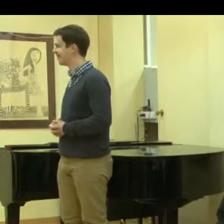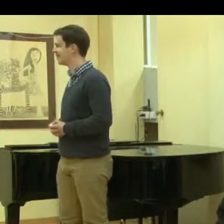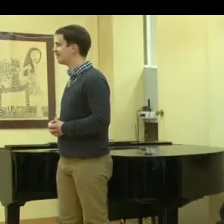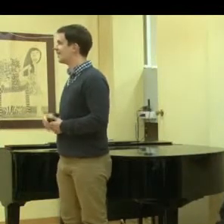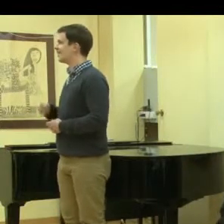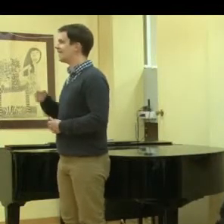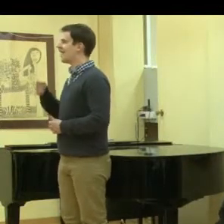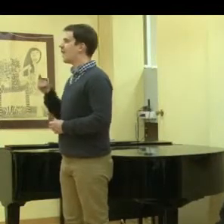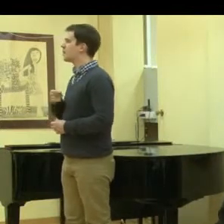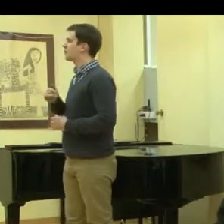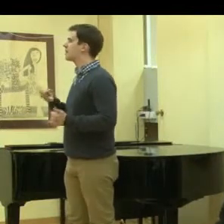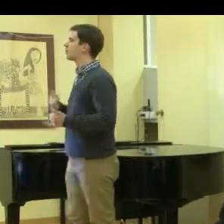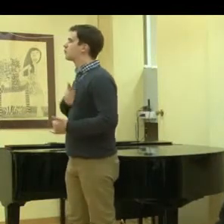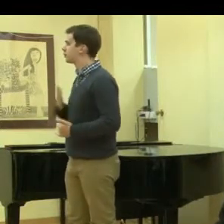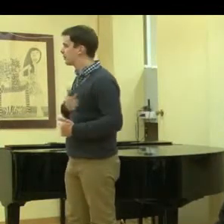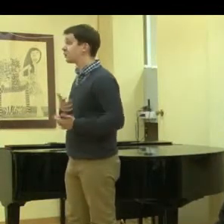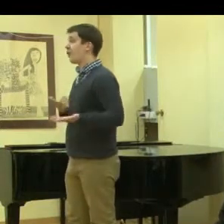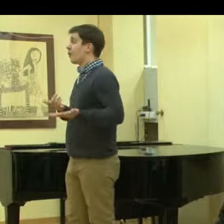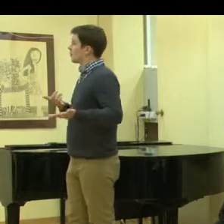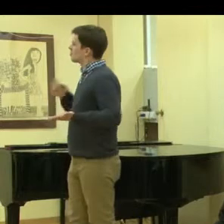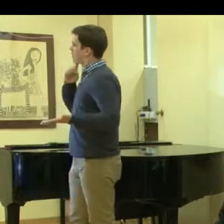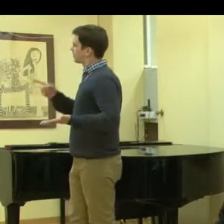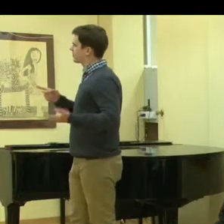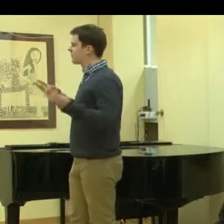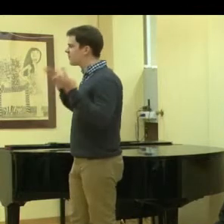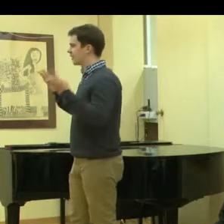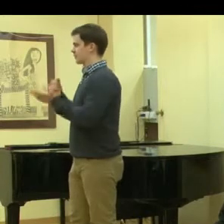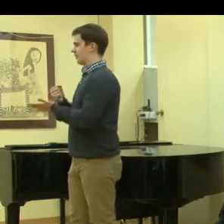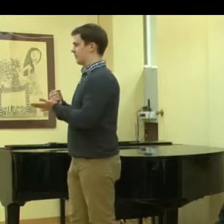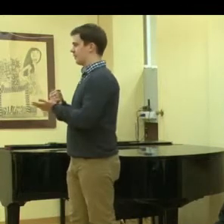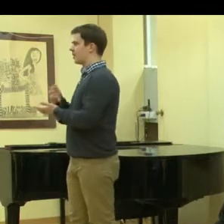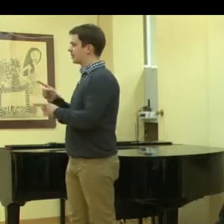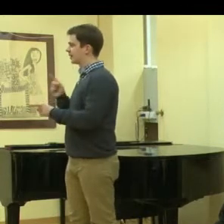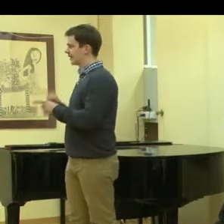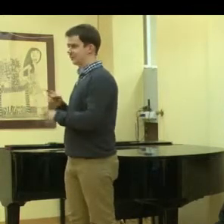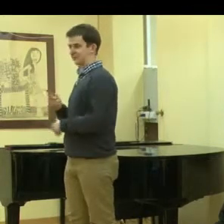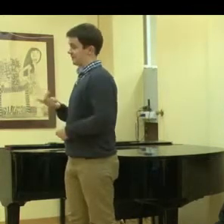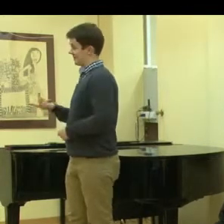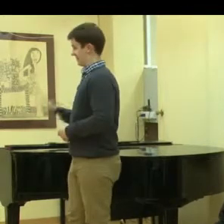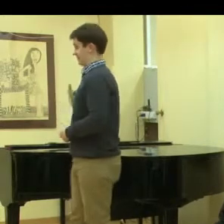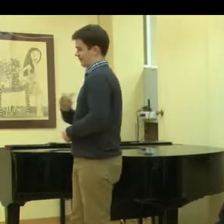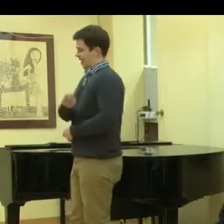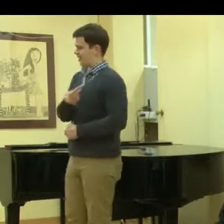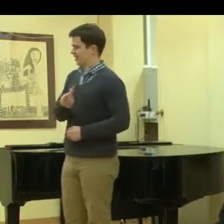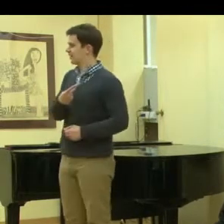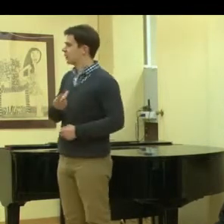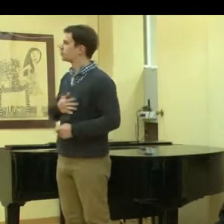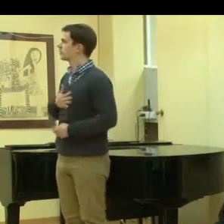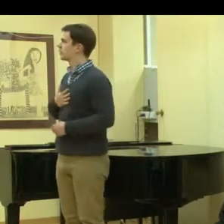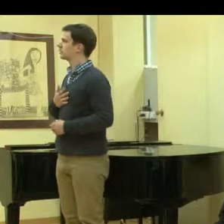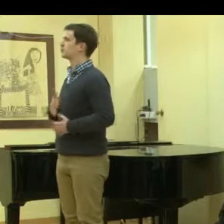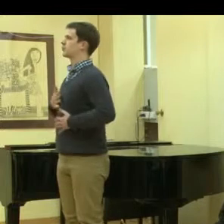Tak, jak się Cristian tutaj w Polsce czuje? Bardzo ważna dla nas rzecz, która myślę, że też i Cristiana podnosi jego